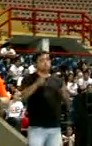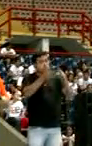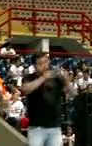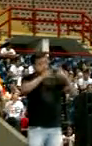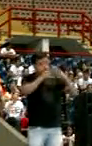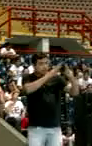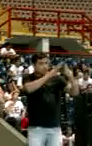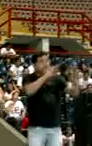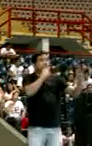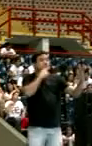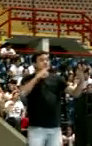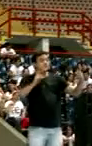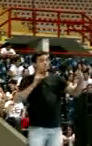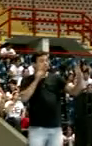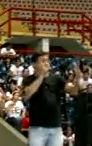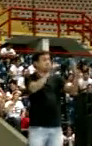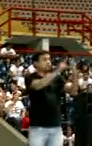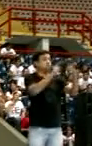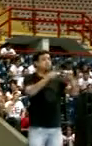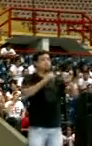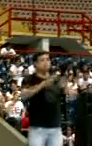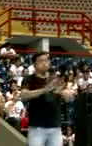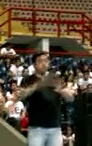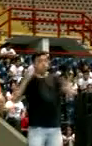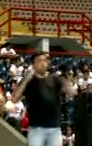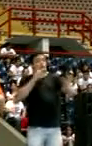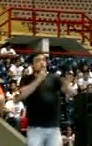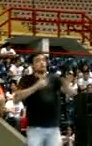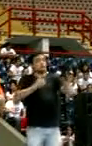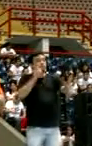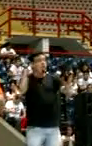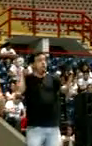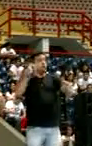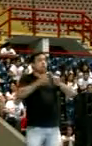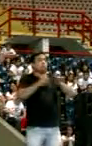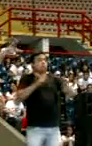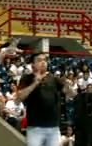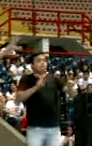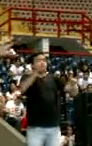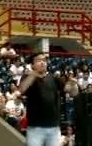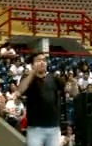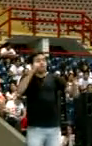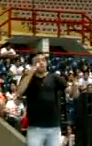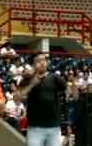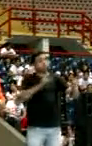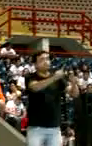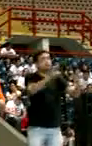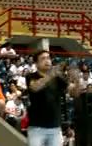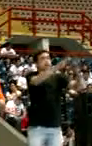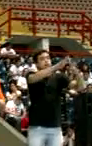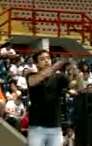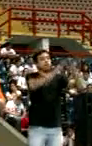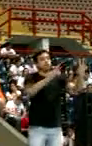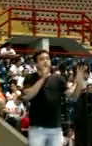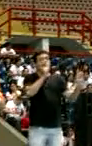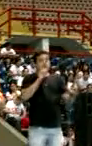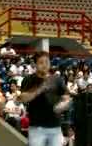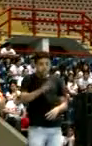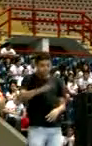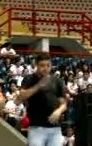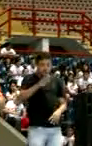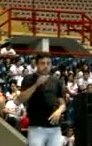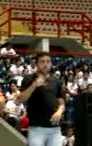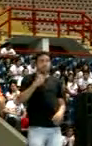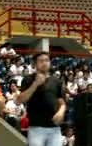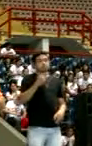exército britânico lá na frente. Os soldados ficaram com vergonha, porque a Joana d'Arc era a primeira que queria ir para o campo de batalha. Bem